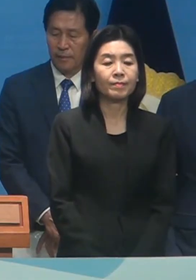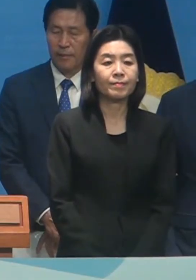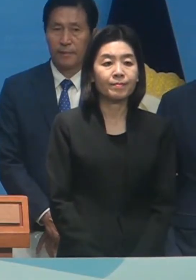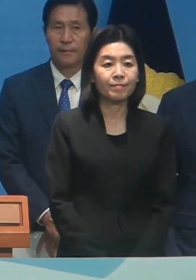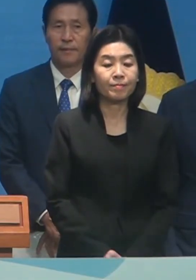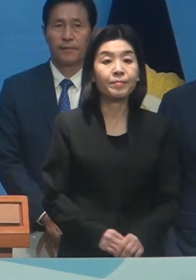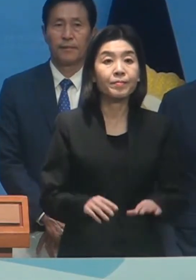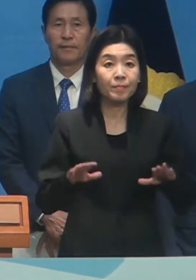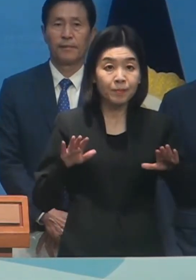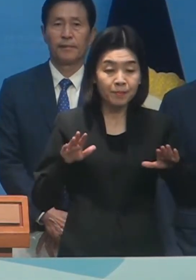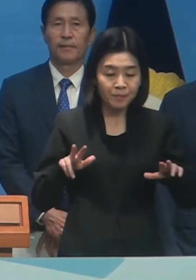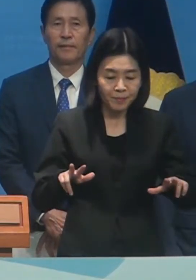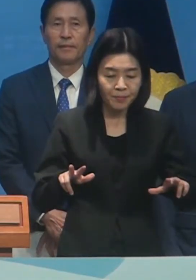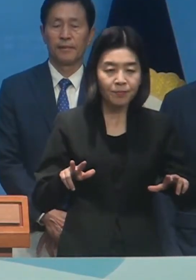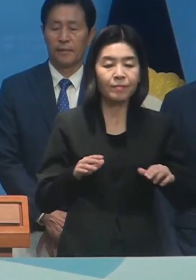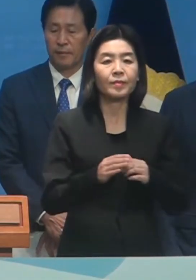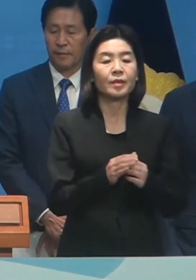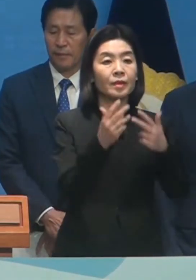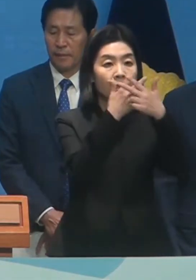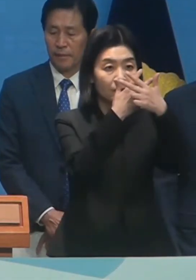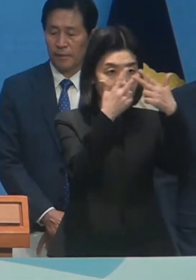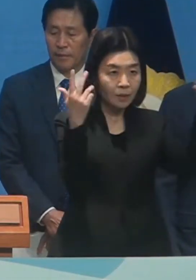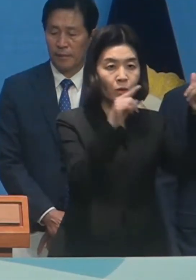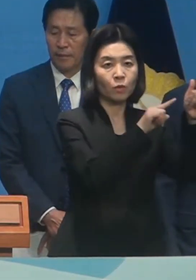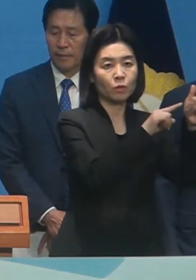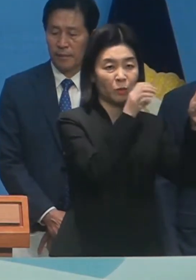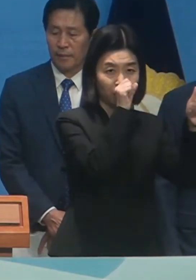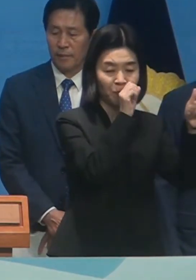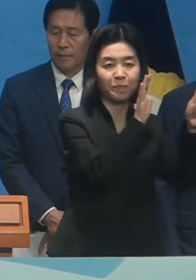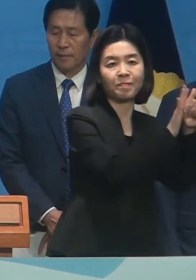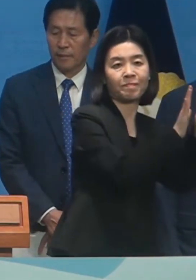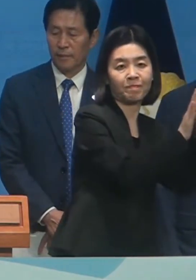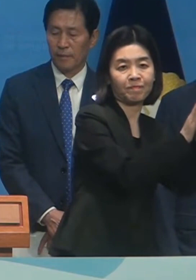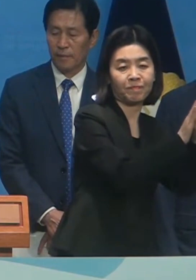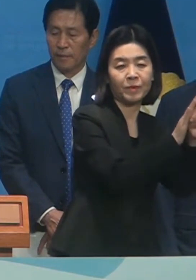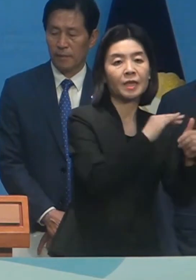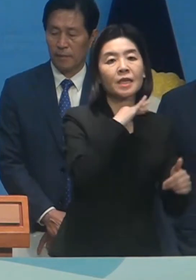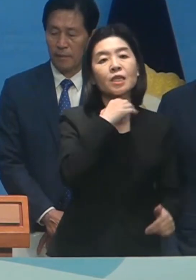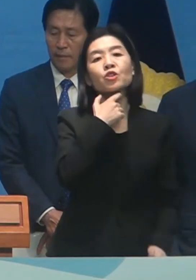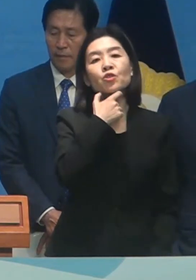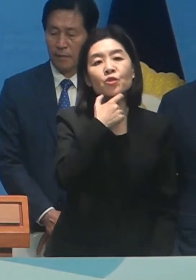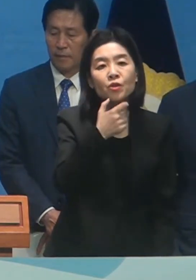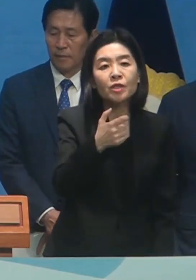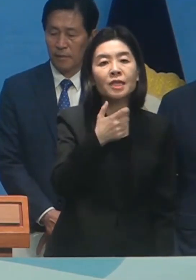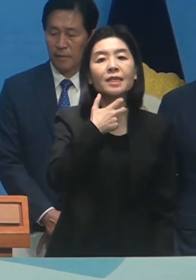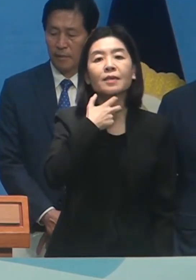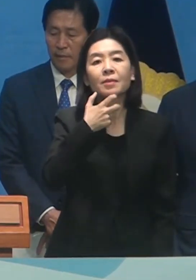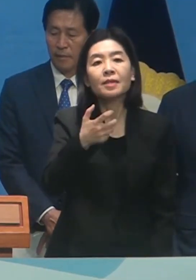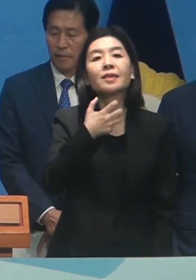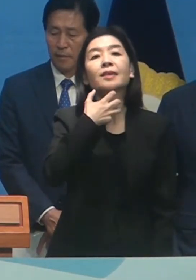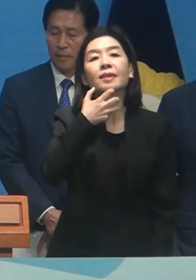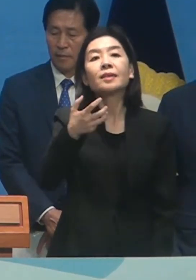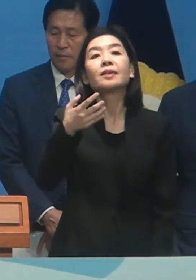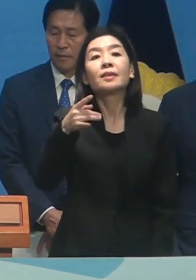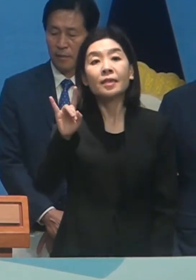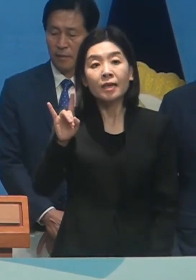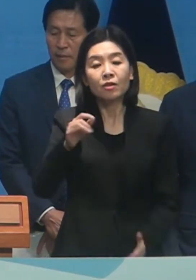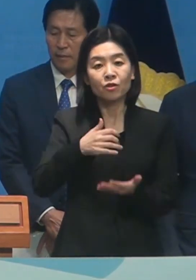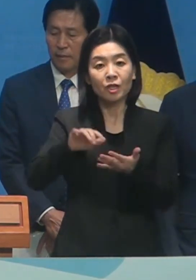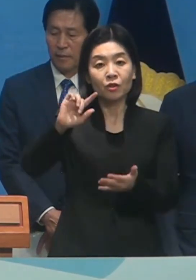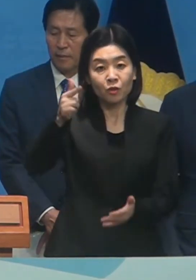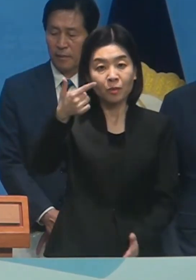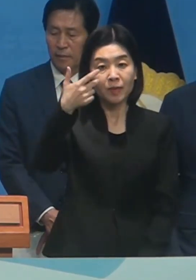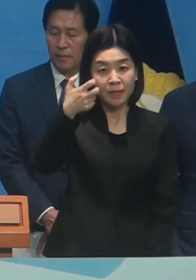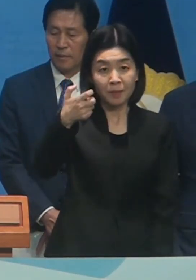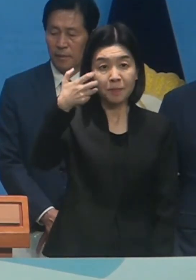예, 지금부터 이재명 후보를 지지하는 60대, 70대, 80대,